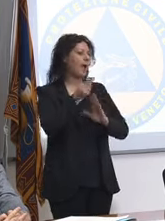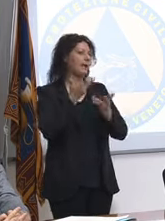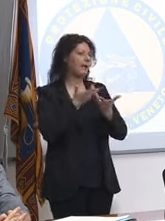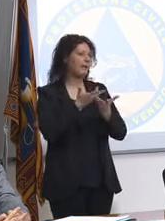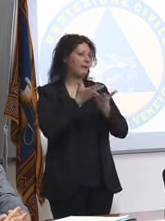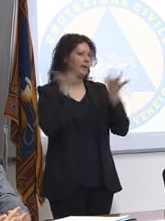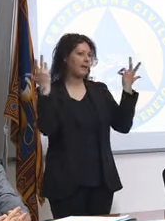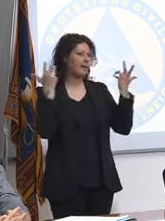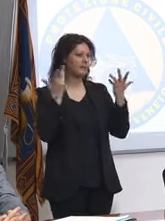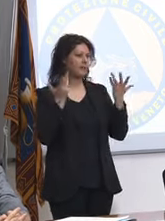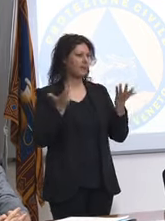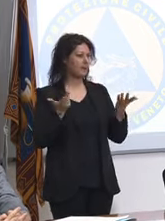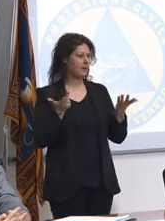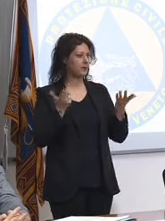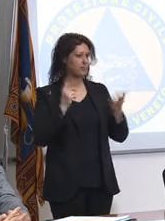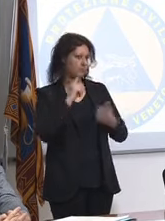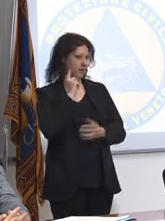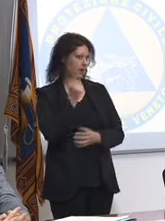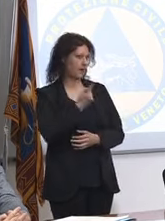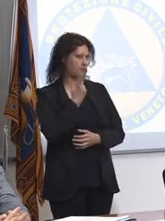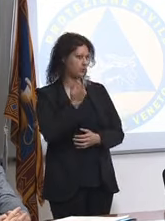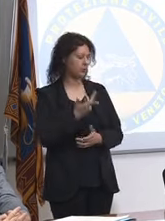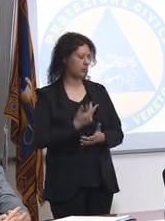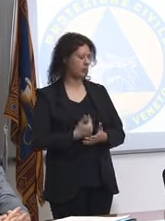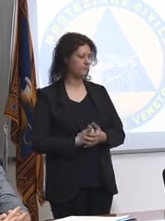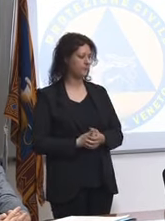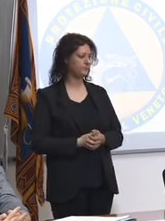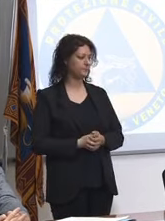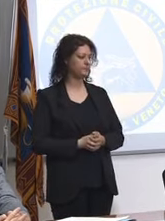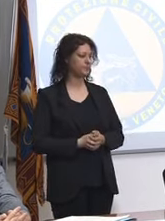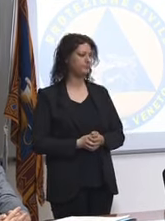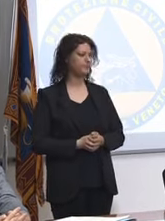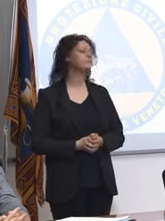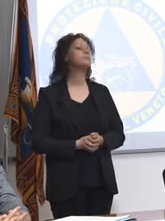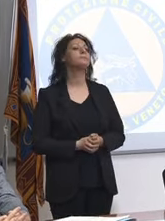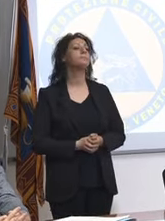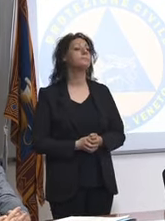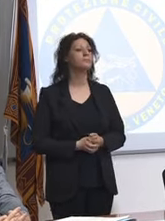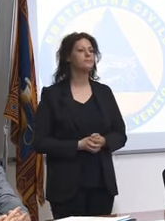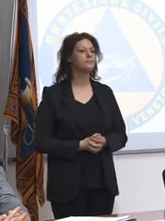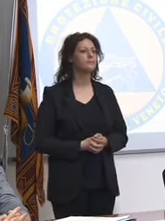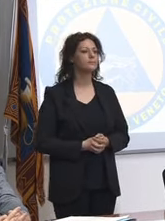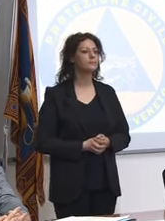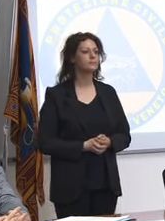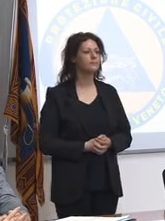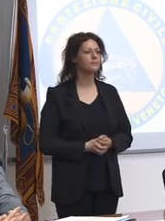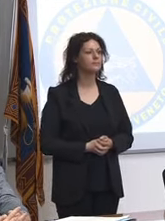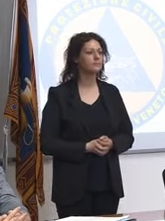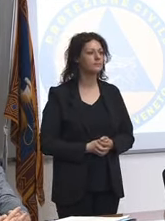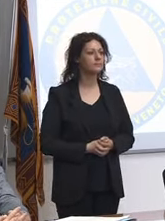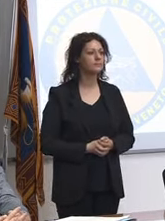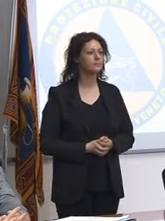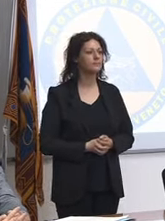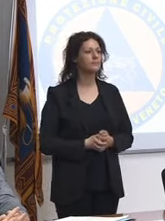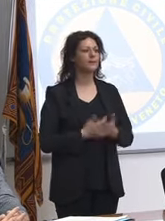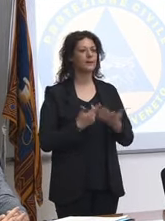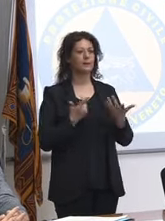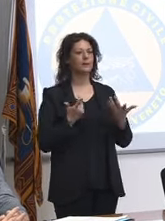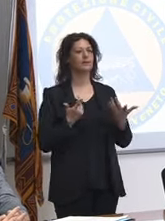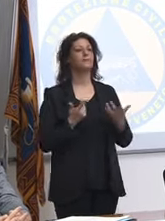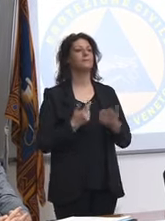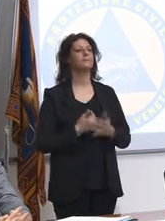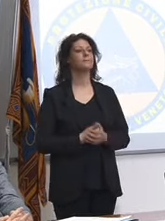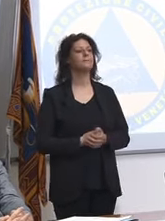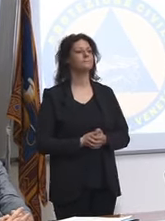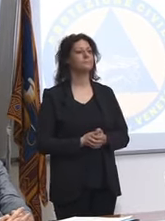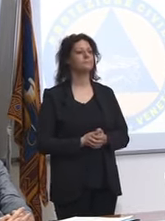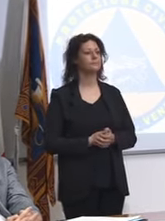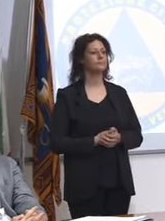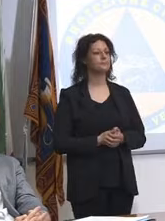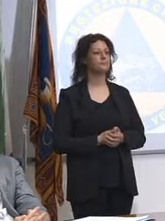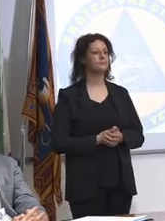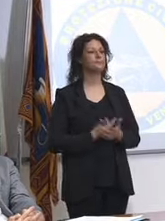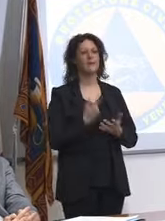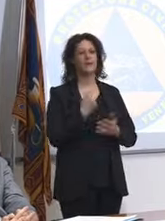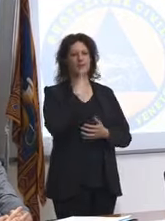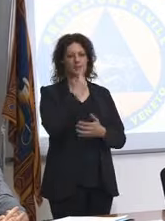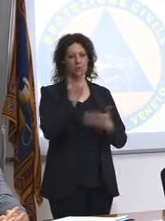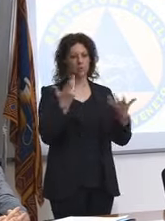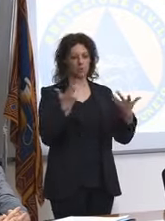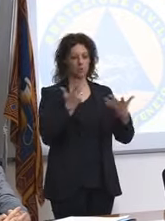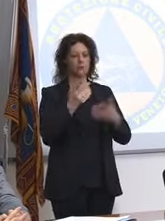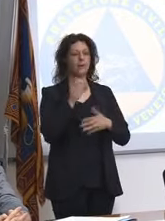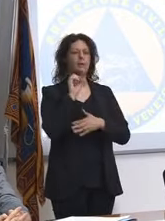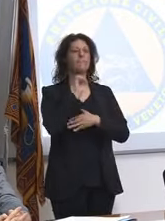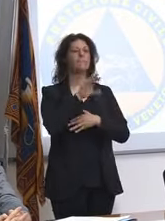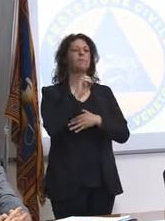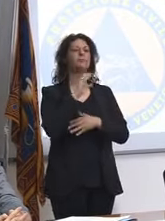tutte gliene saremo grati. Sì, diciamo che si è trasformato in una sorta di interrogatorio. Allora io dico che il professor Crisanti